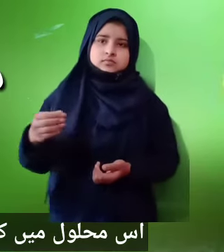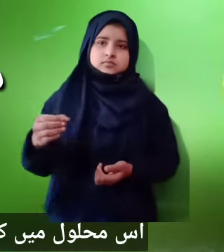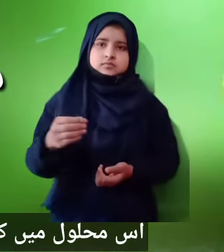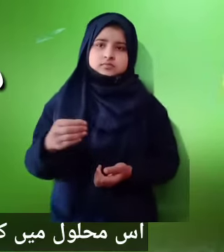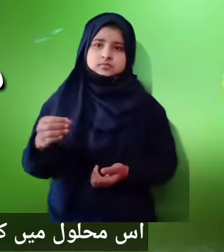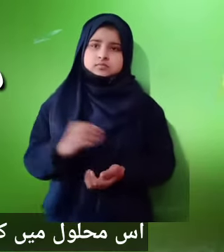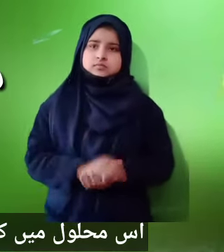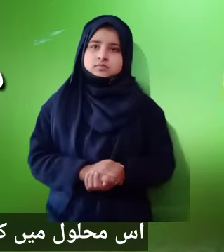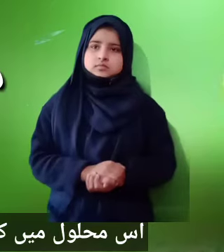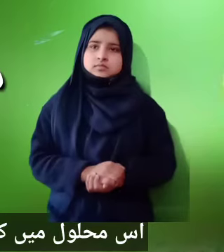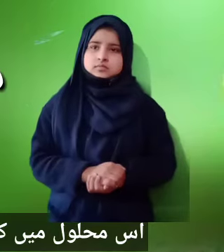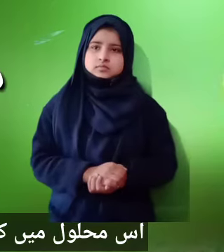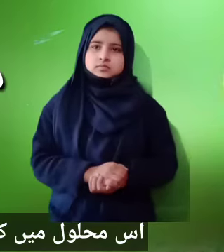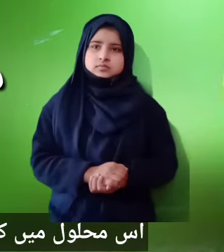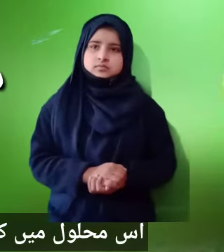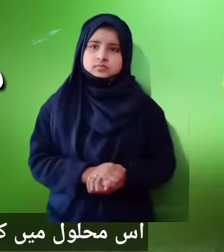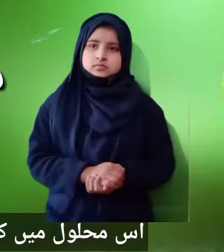महलूल,